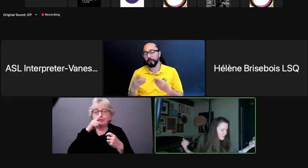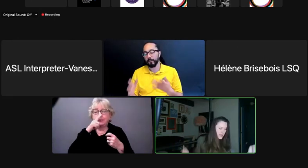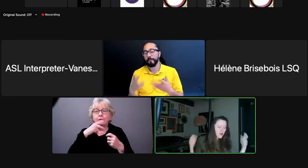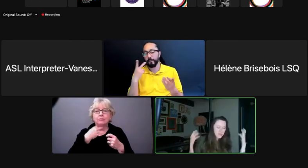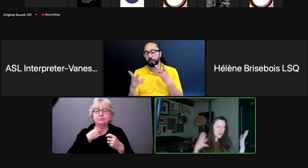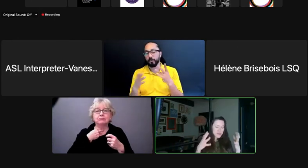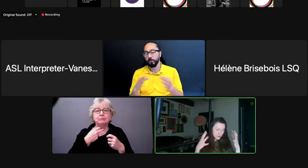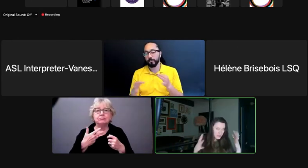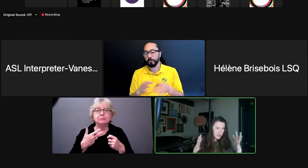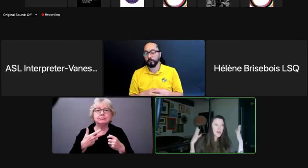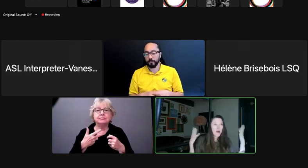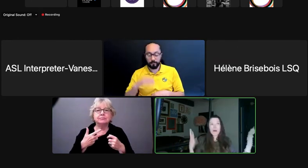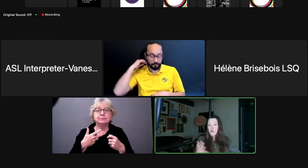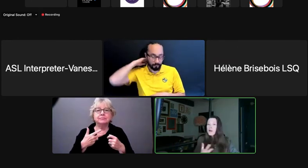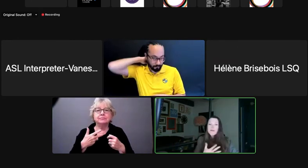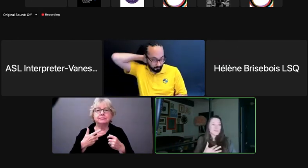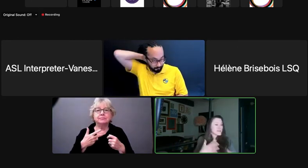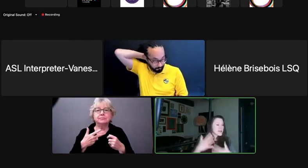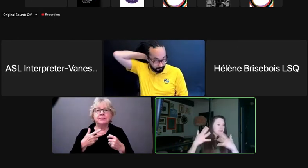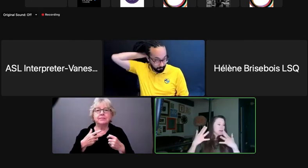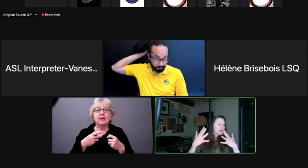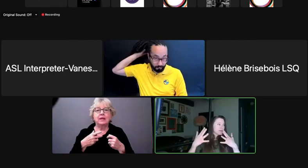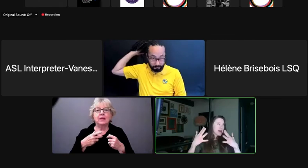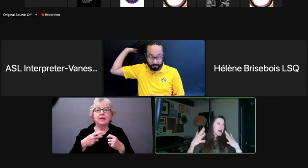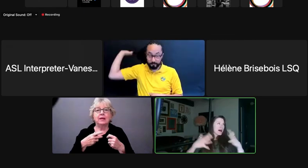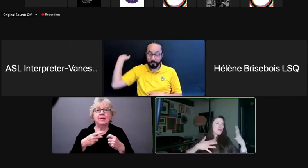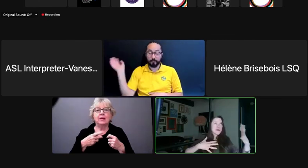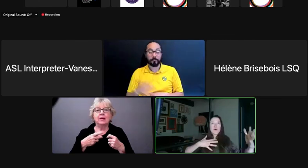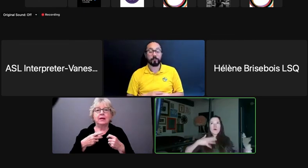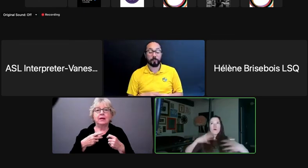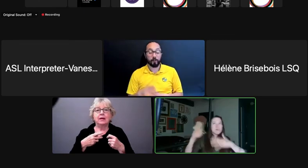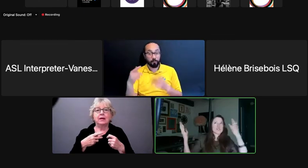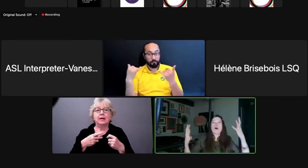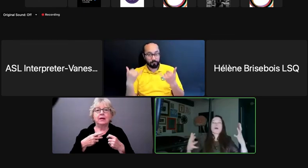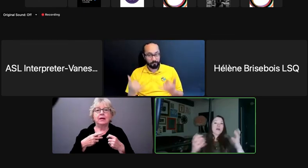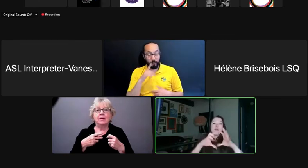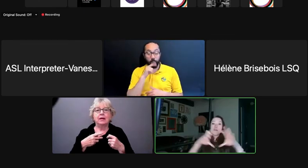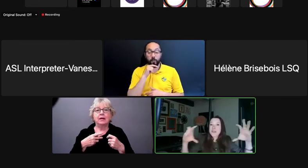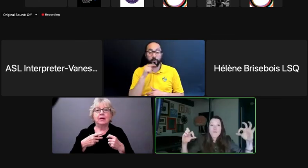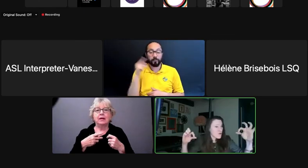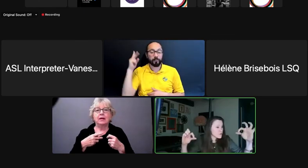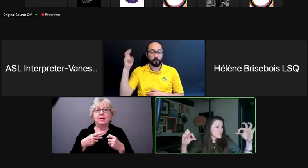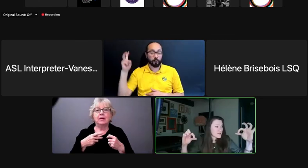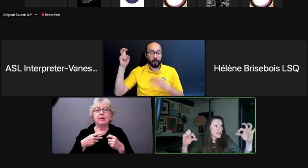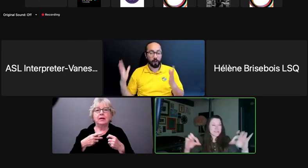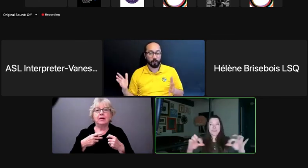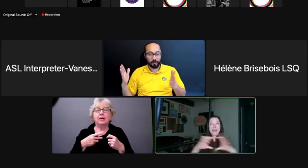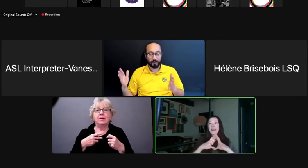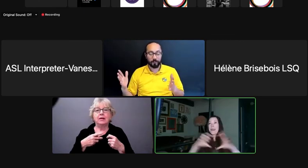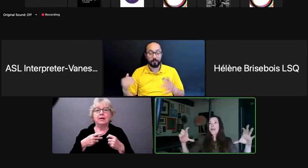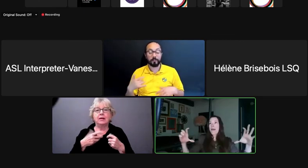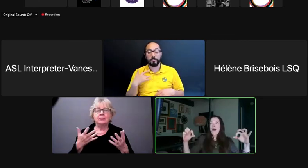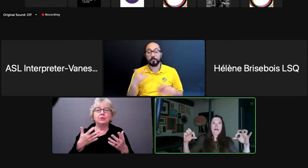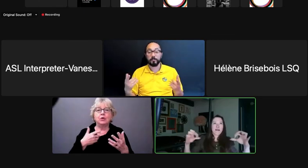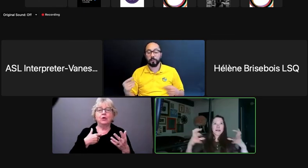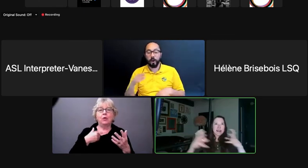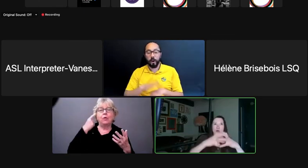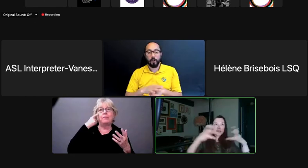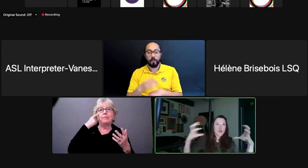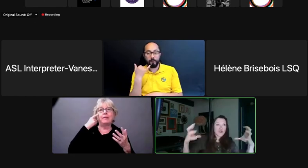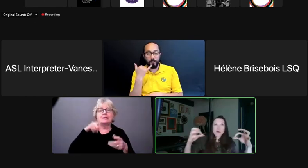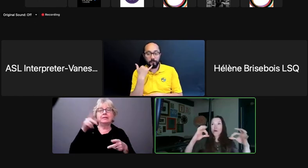et donc on pense par exemple à des gens